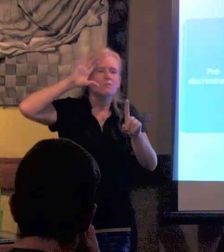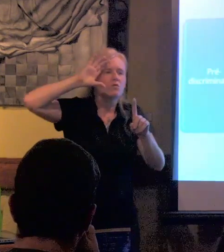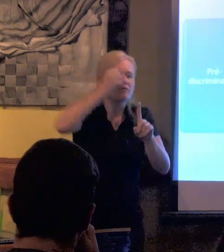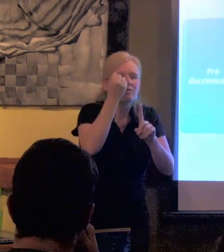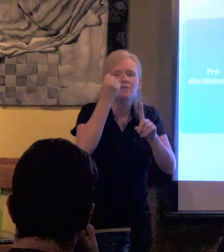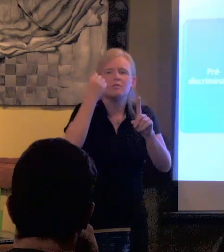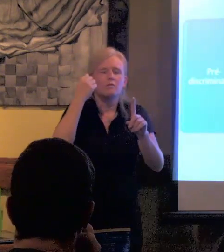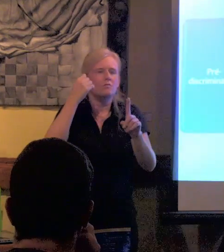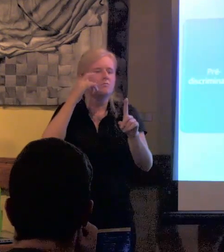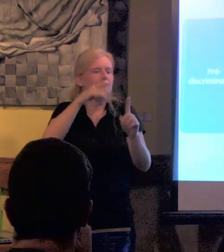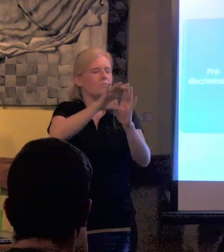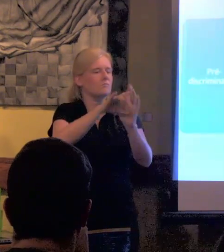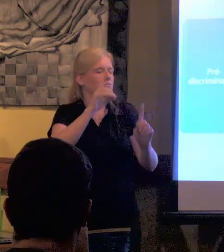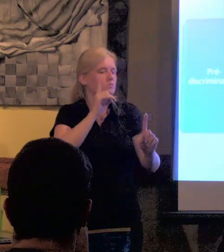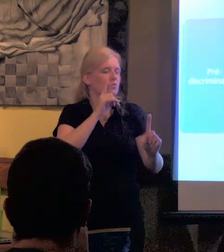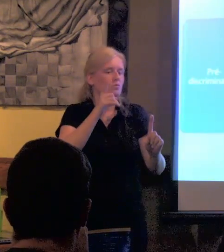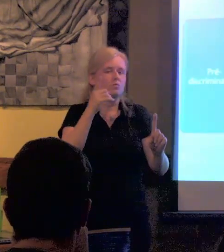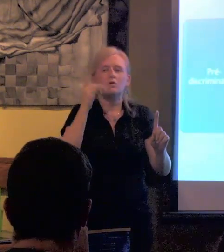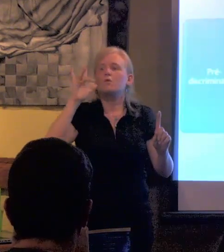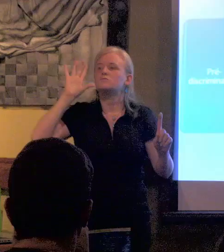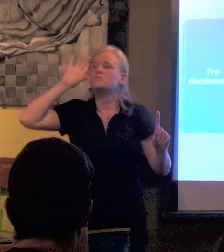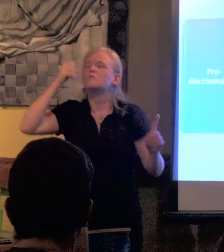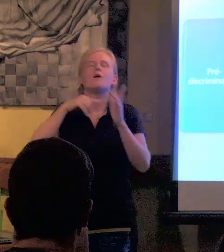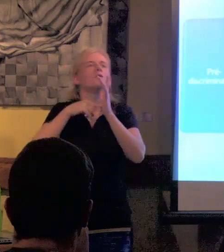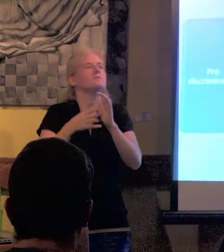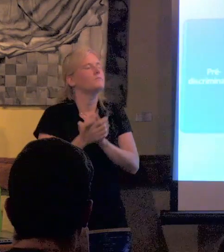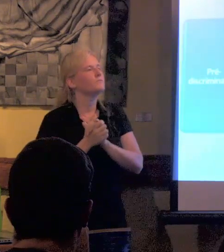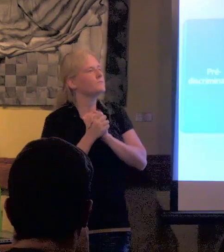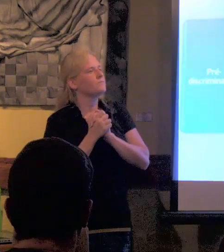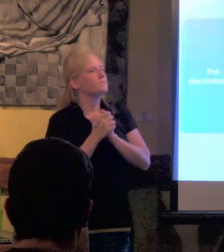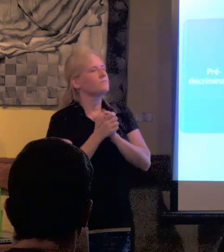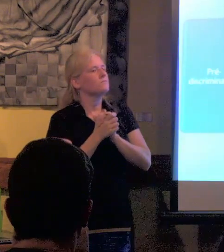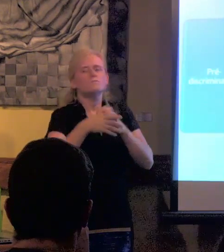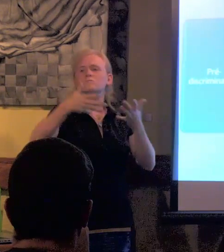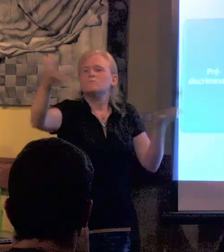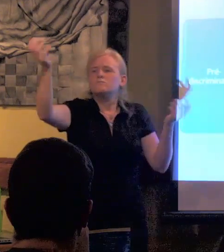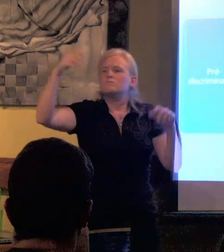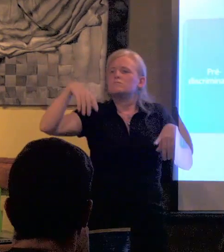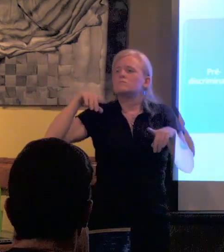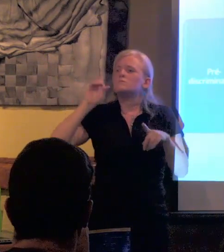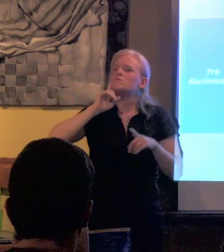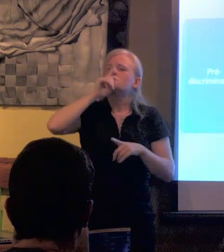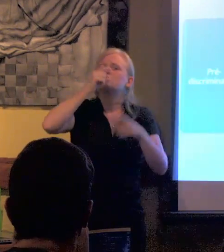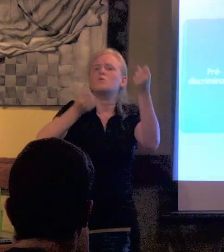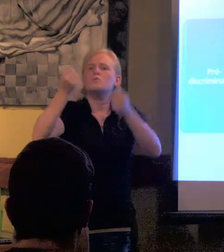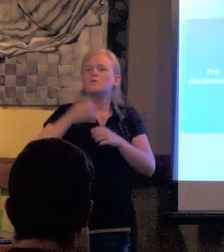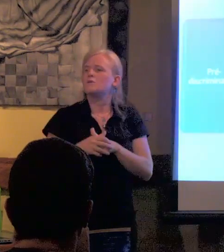avec tous les préjugés qu'on a, les préconceptions par rapport à une image qu'on a de la personne sourde.